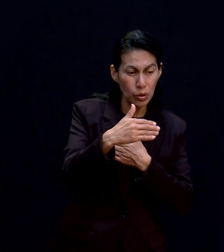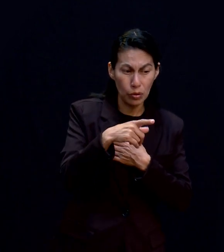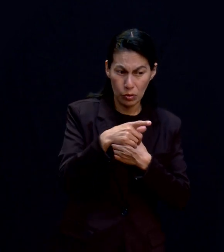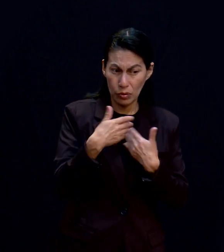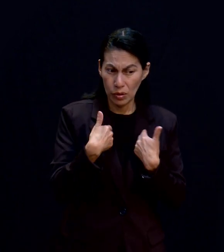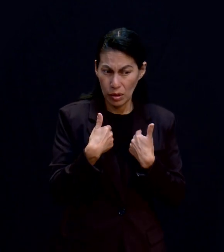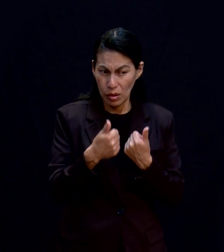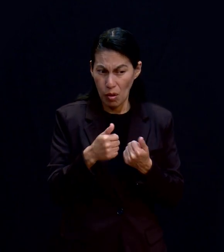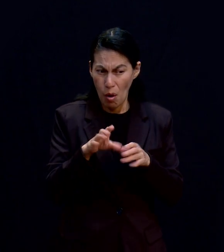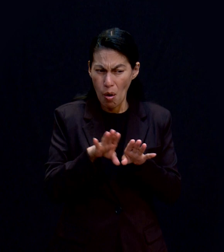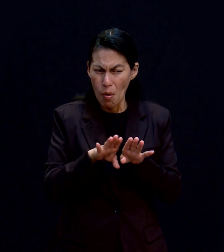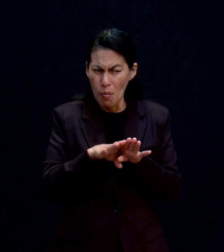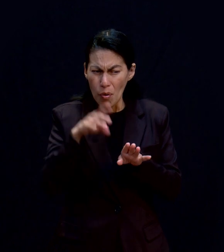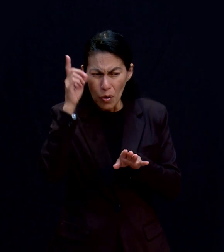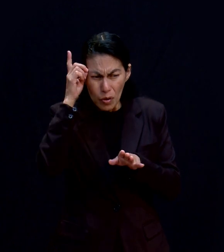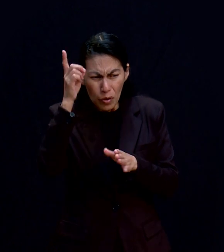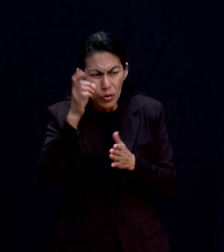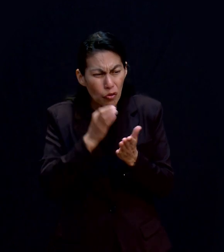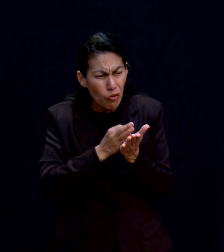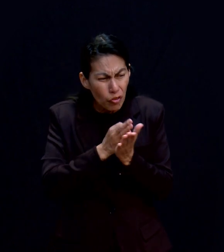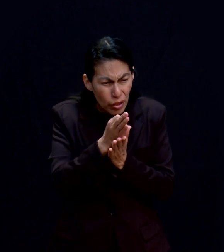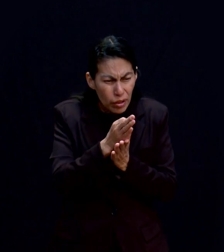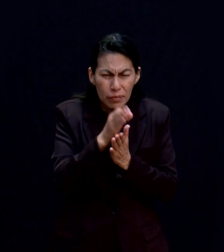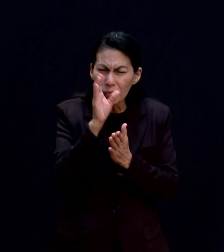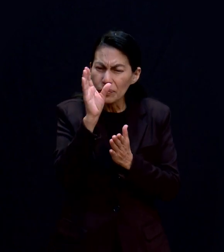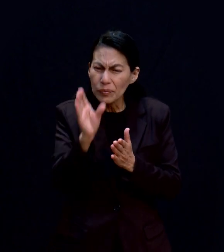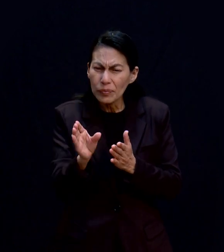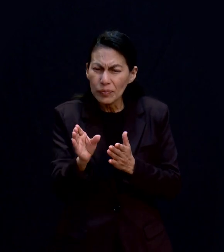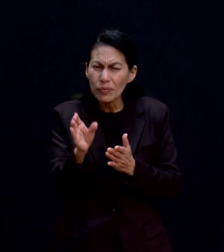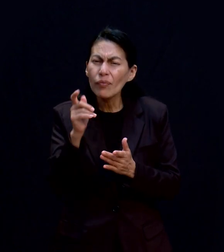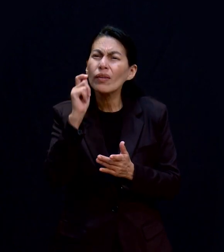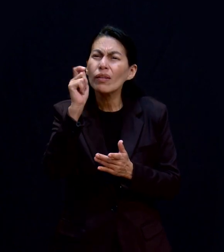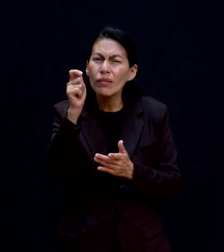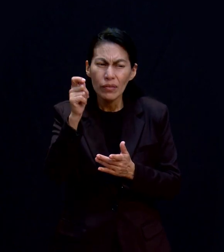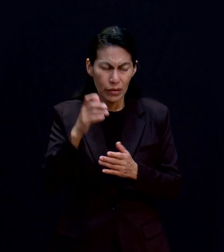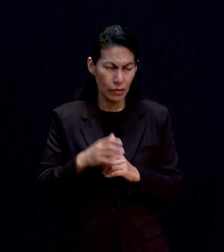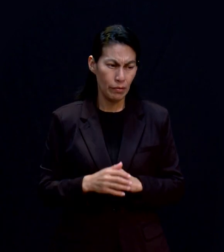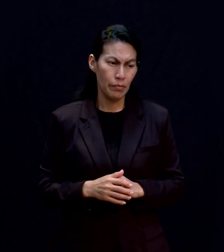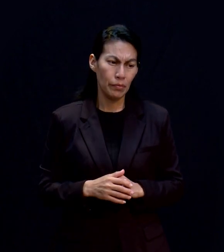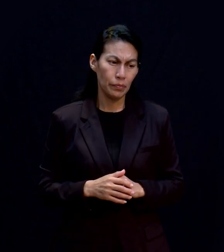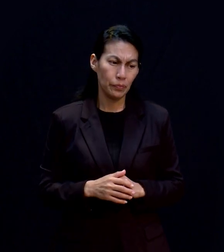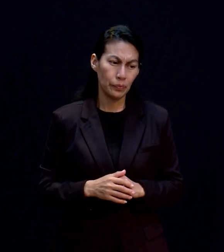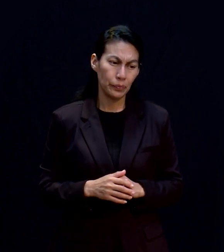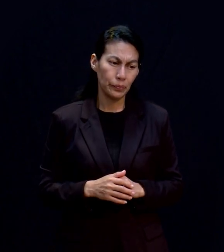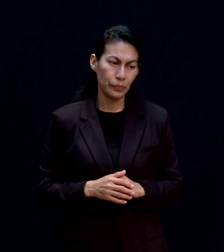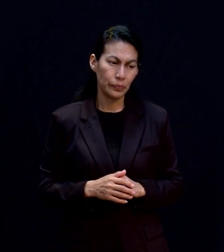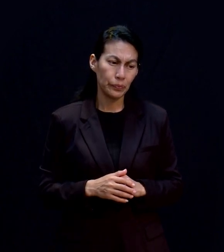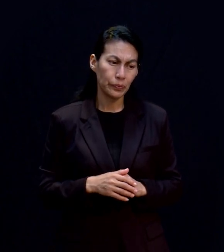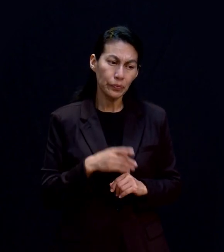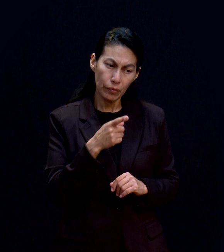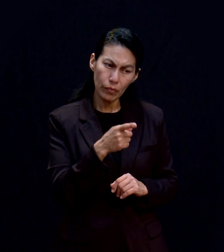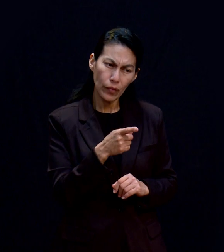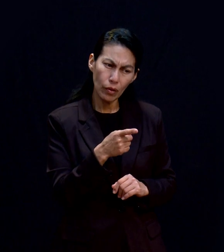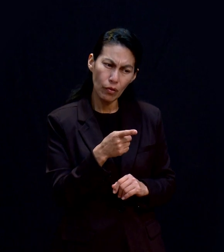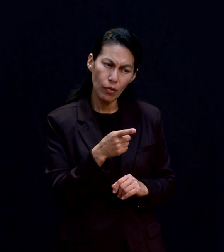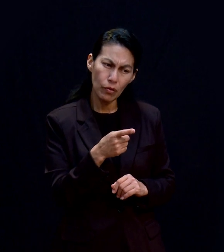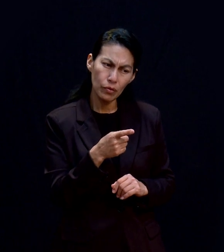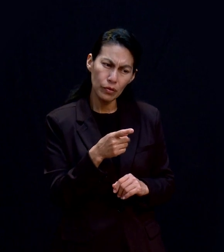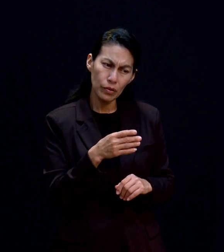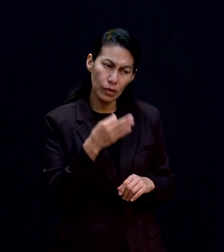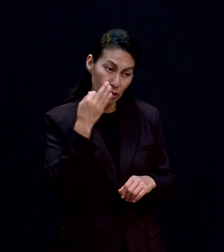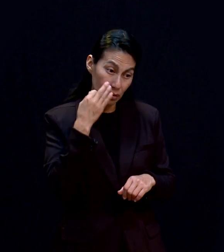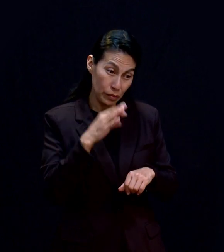has comprendido la fidelidad de dios el carácter de dios quienes dio realmente y lo